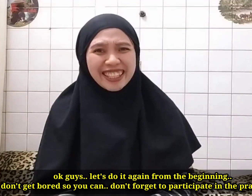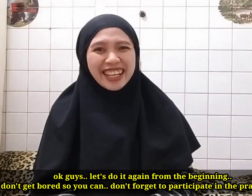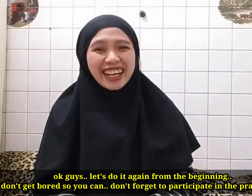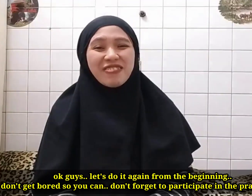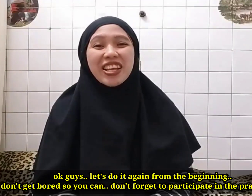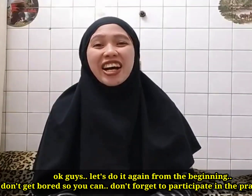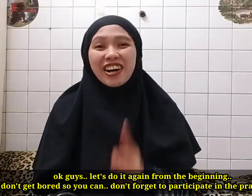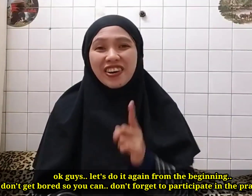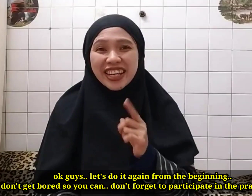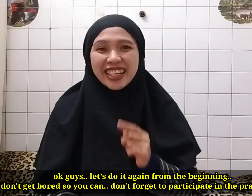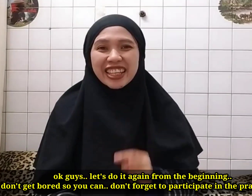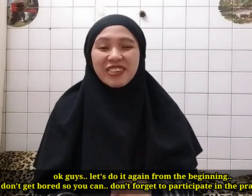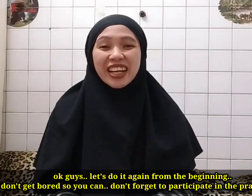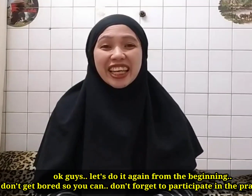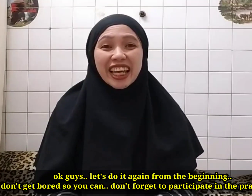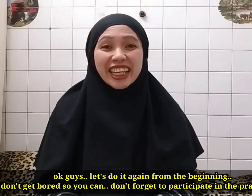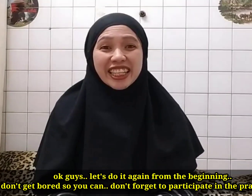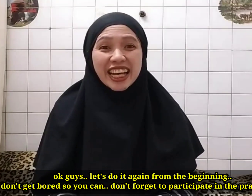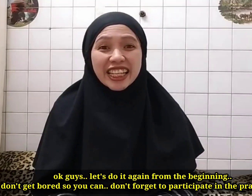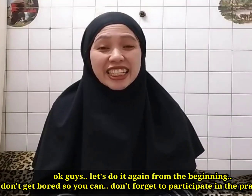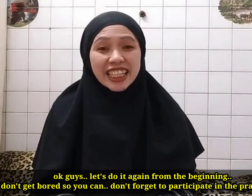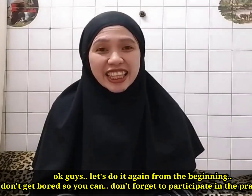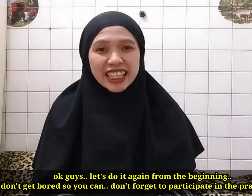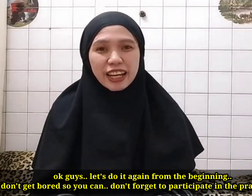ya. Oke, kita ulangi lagi dari detik ya.